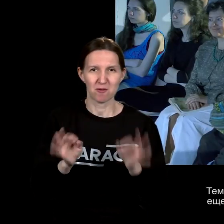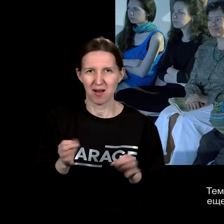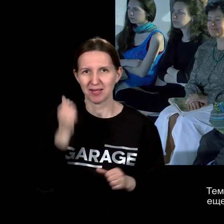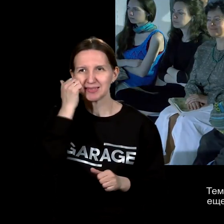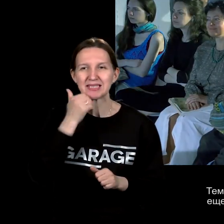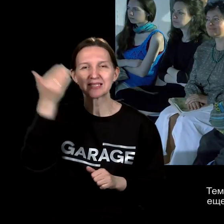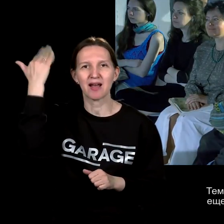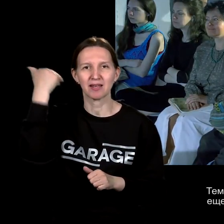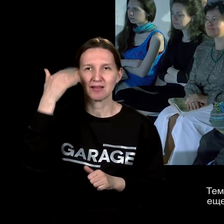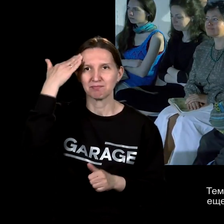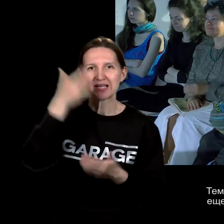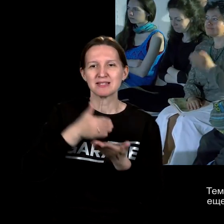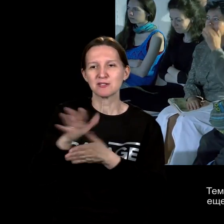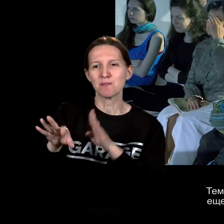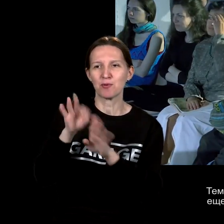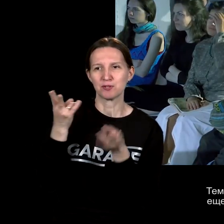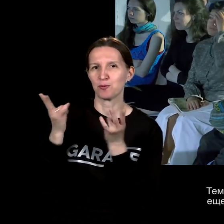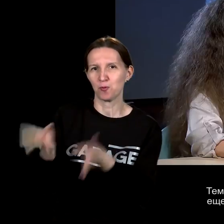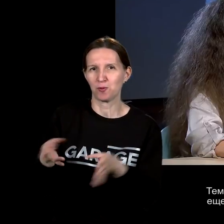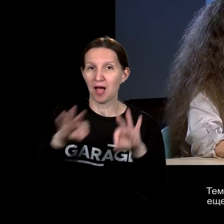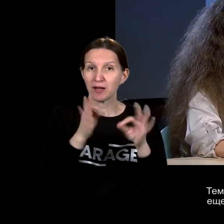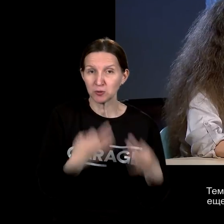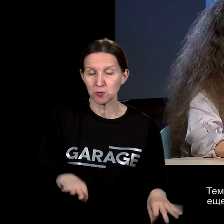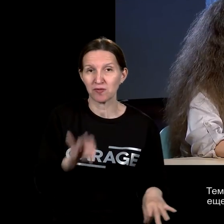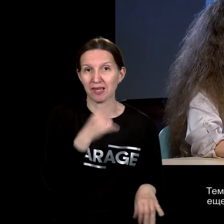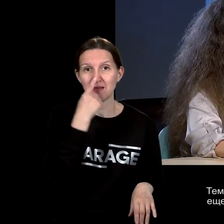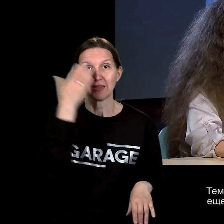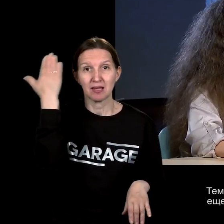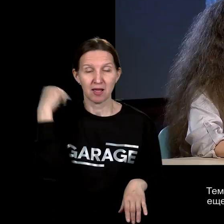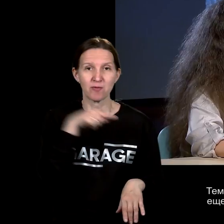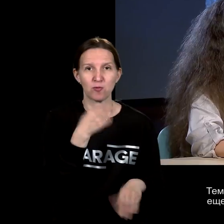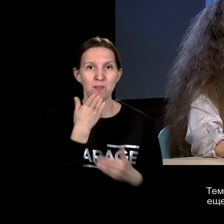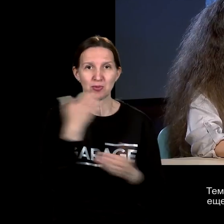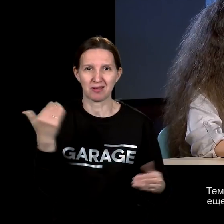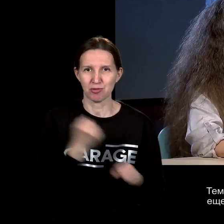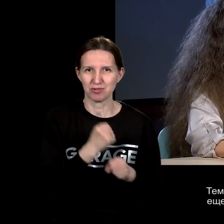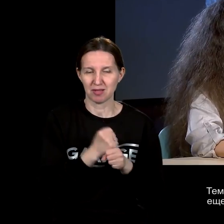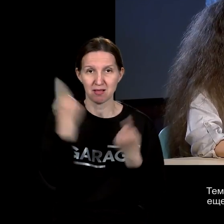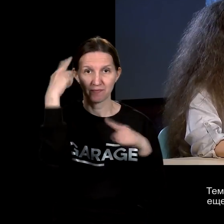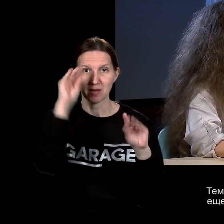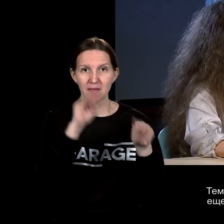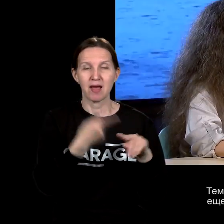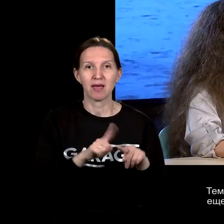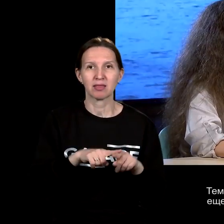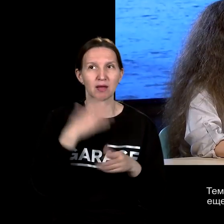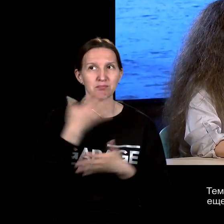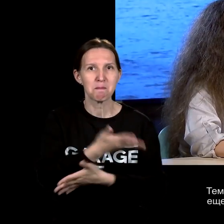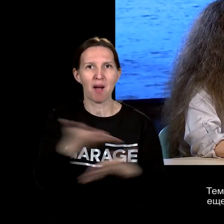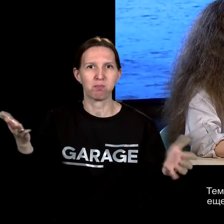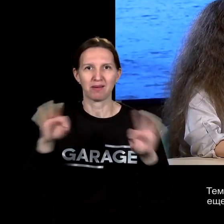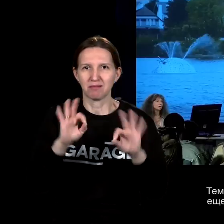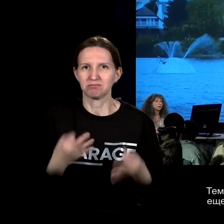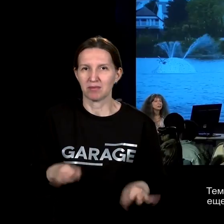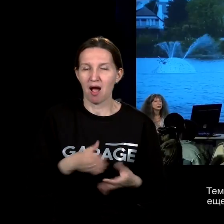Но, тем не менее, вот не так давно он все-таки сделал одну, вот, на настоящий момент, последнюю свою работу, это Public Art. Вот такая